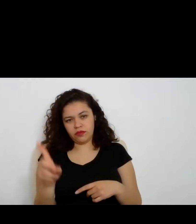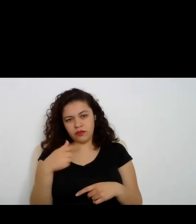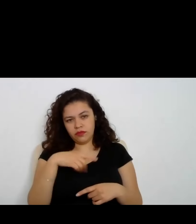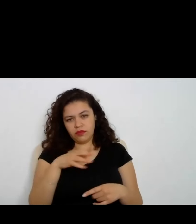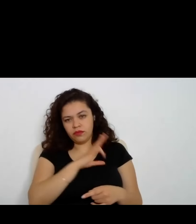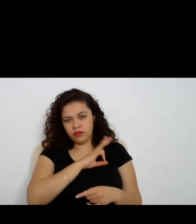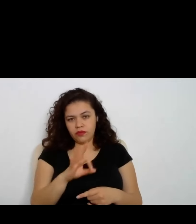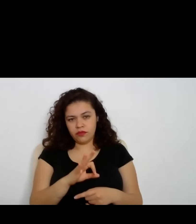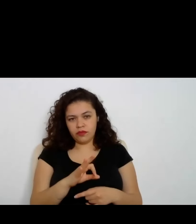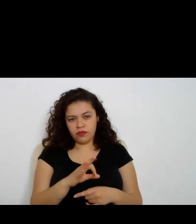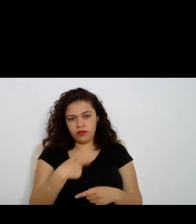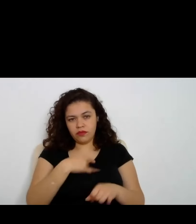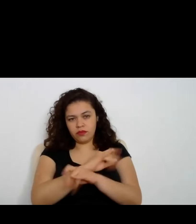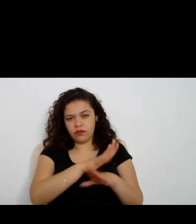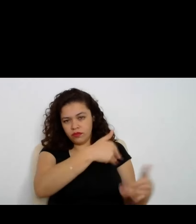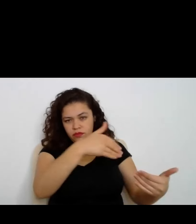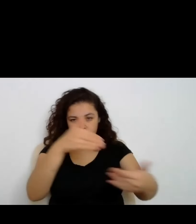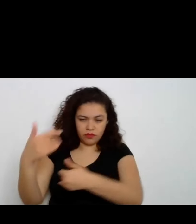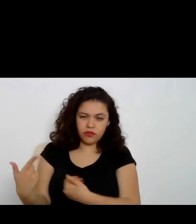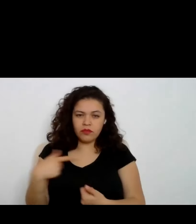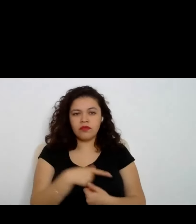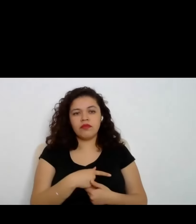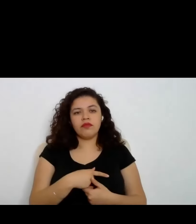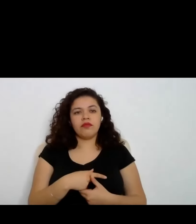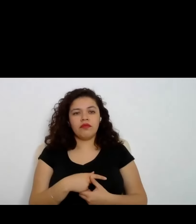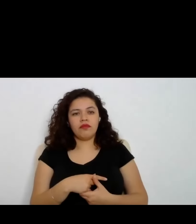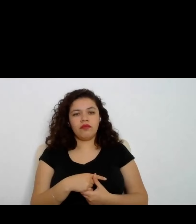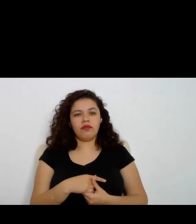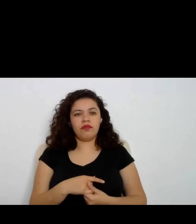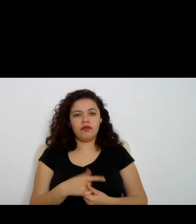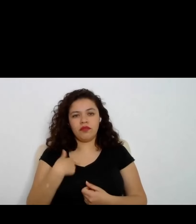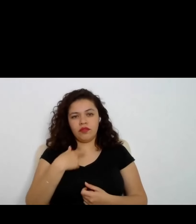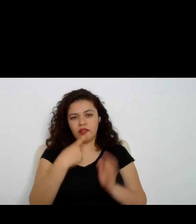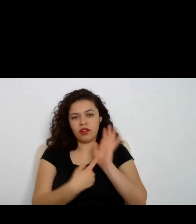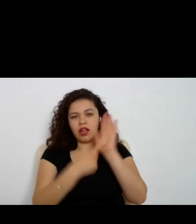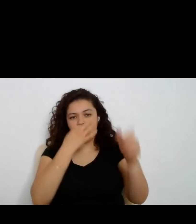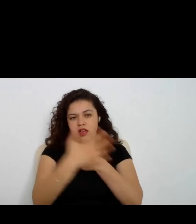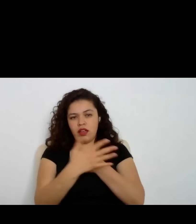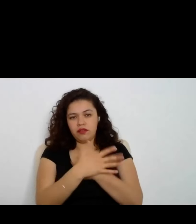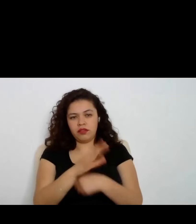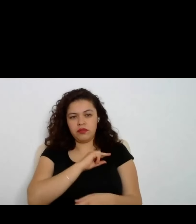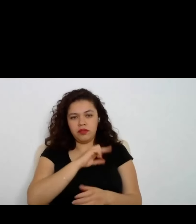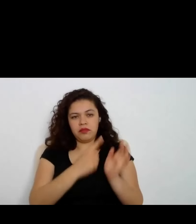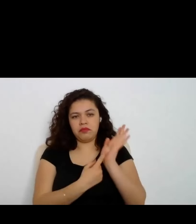momento que voy a recabar los datos poner a su disposición el aviso de privacidad.